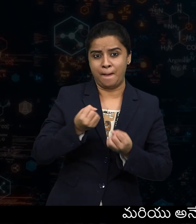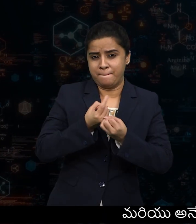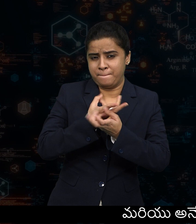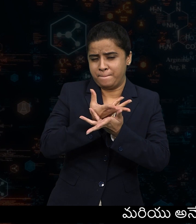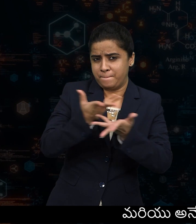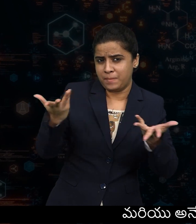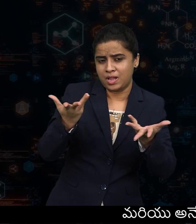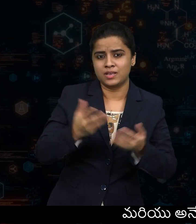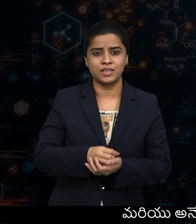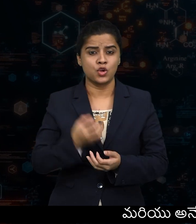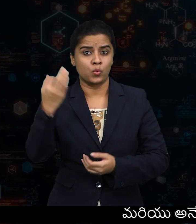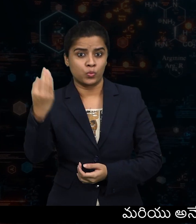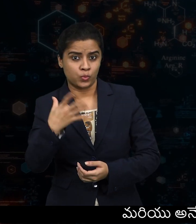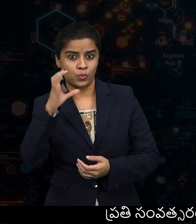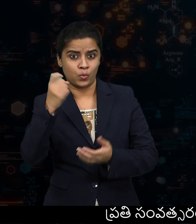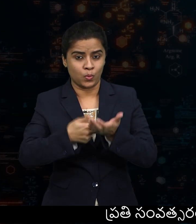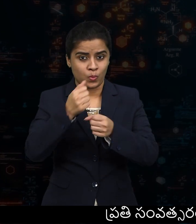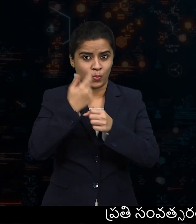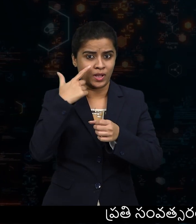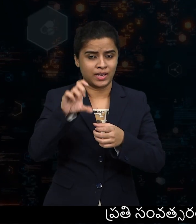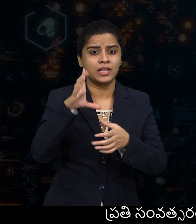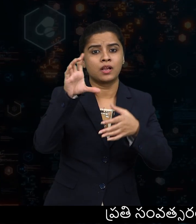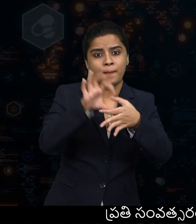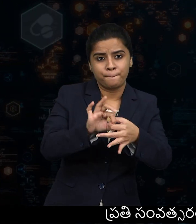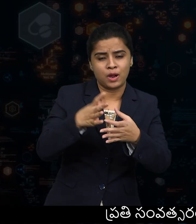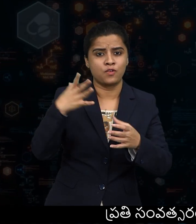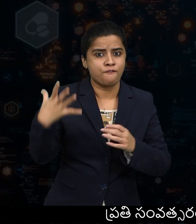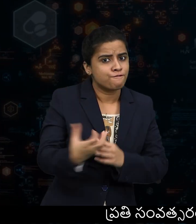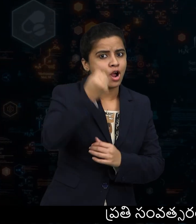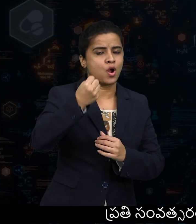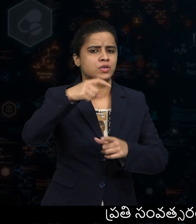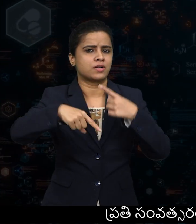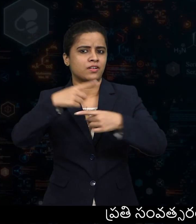కొత్త కర్బన సమ్మేళనాలు ప్రతి సంవత్సరం ప్రకృతిలో కనుగొనబడతాయి